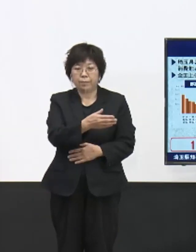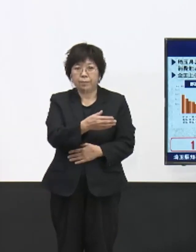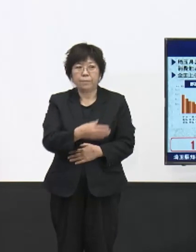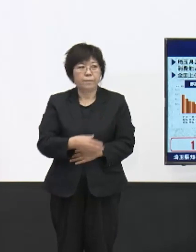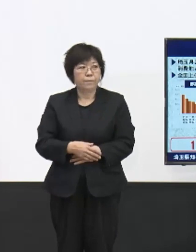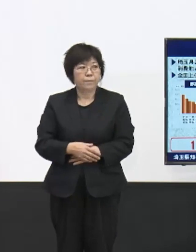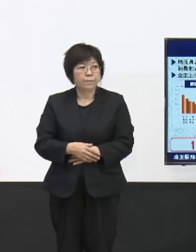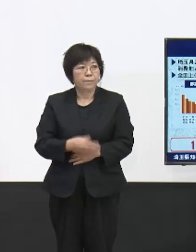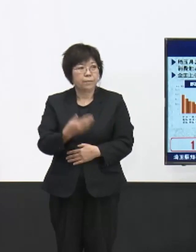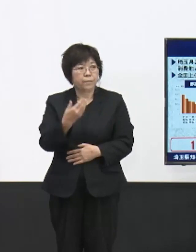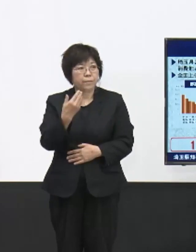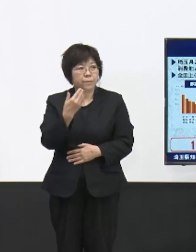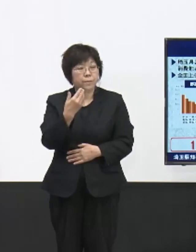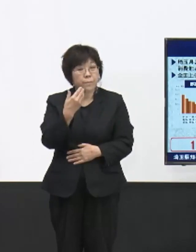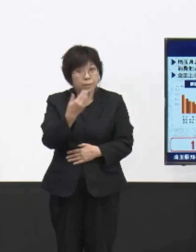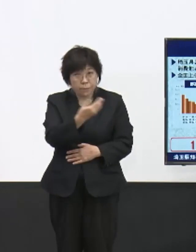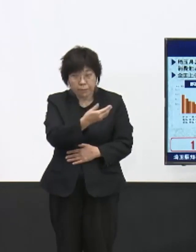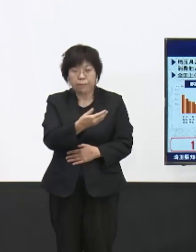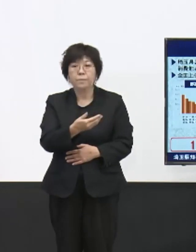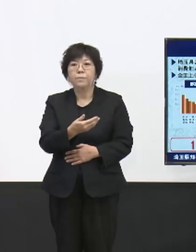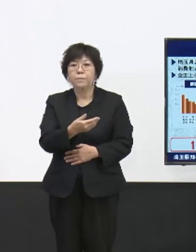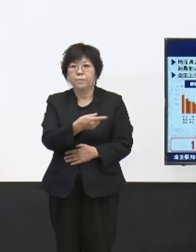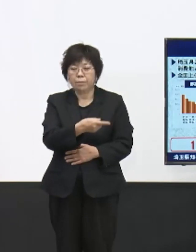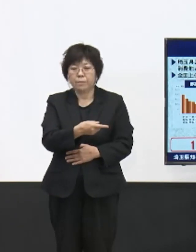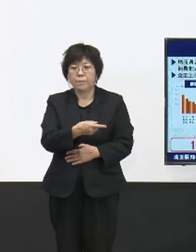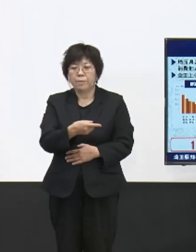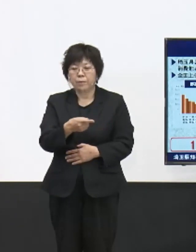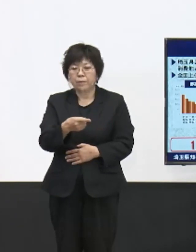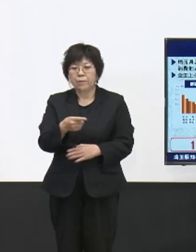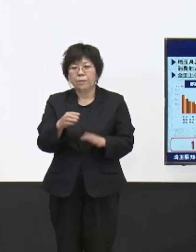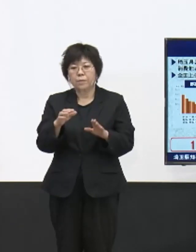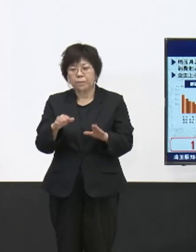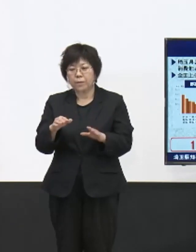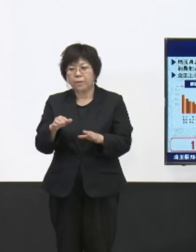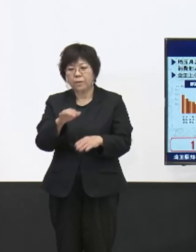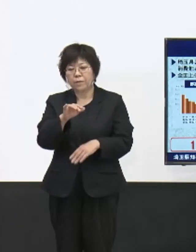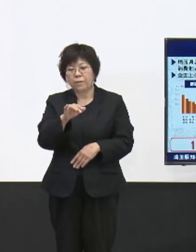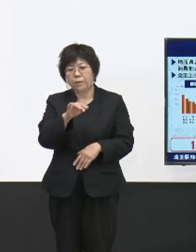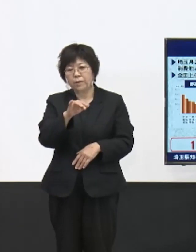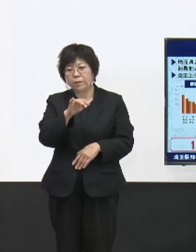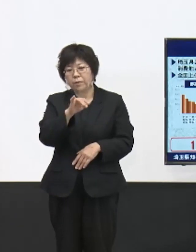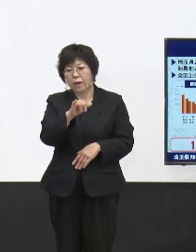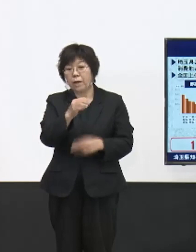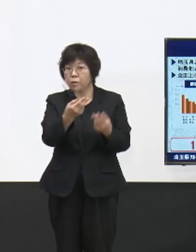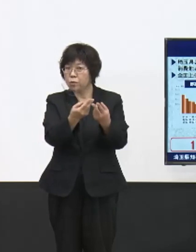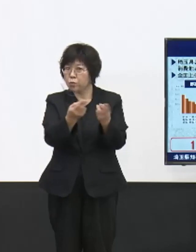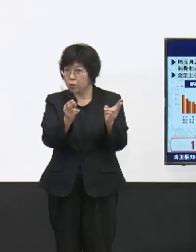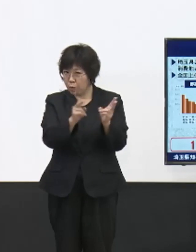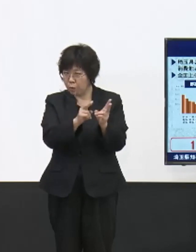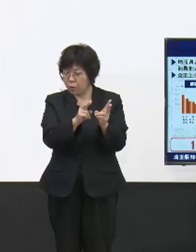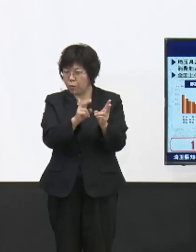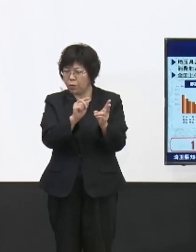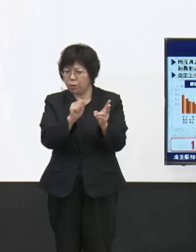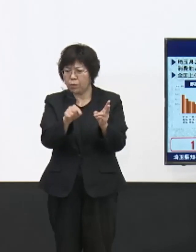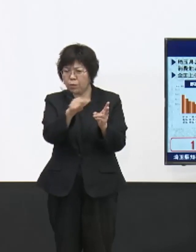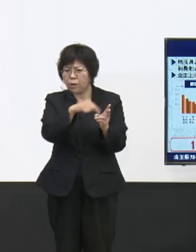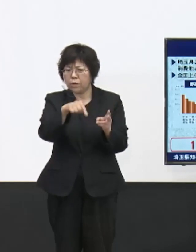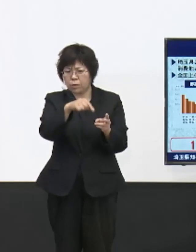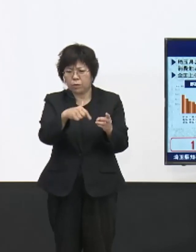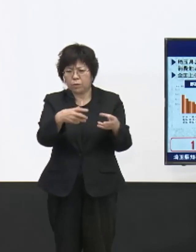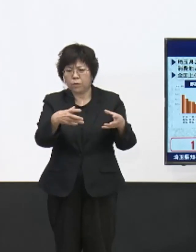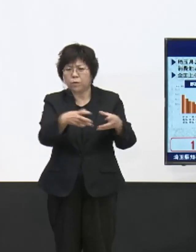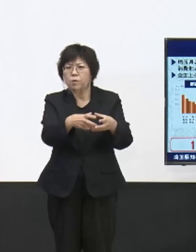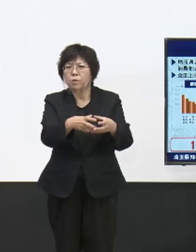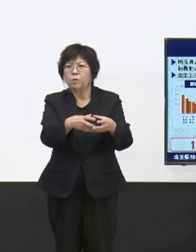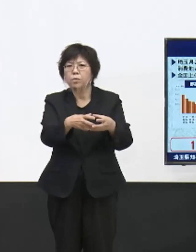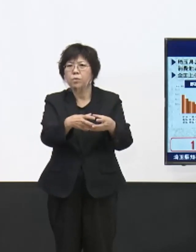衆院選についてまあ、野党は分かりにくかったと、各党ですけど、その勉強すべき点があるということです。で、そのいわゆるその